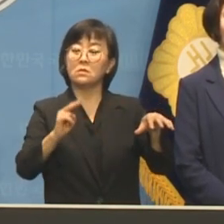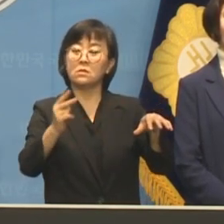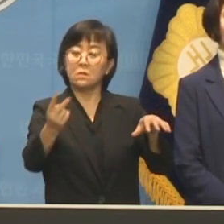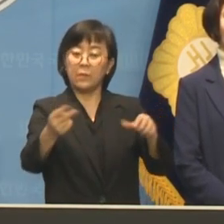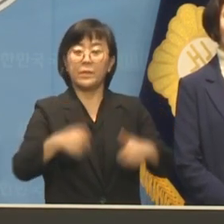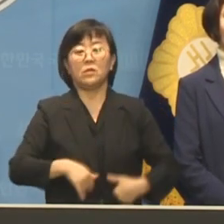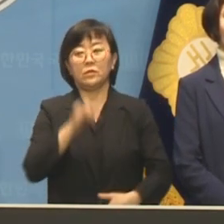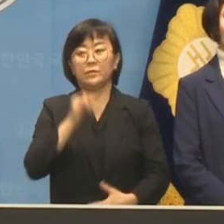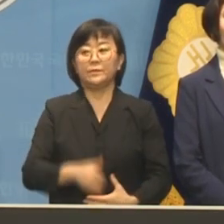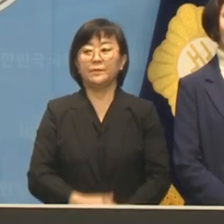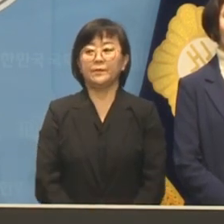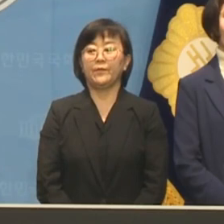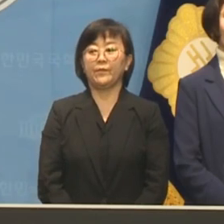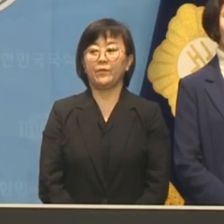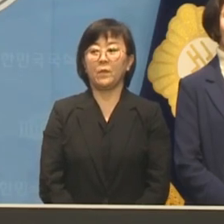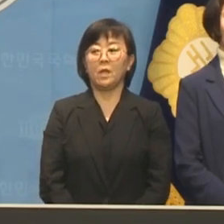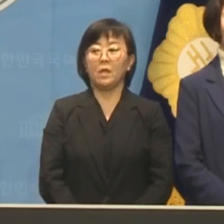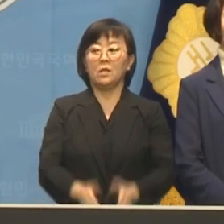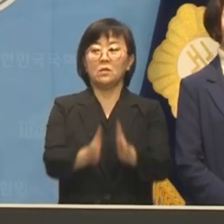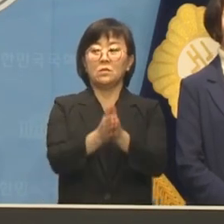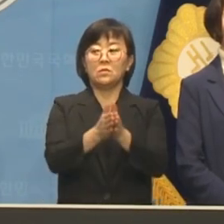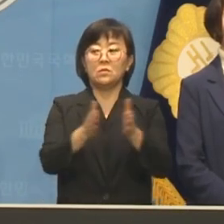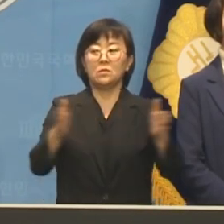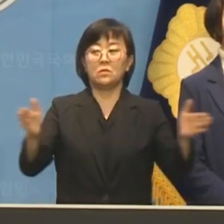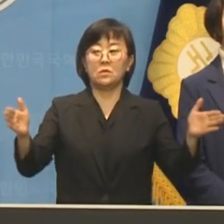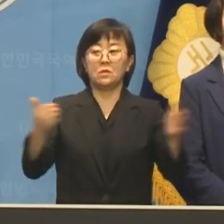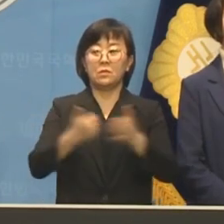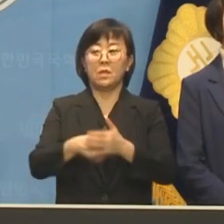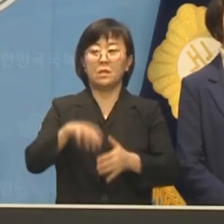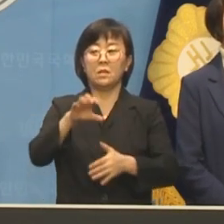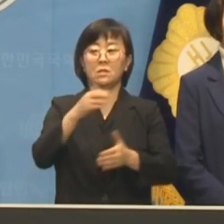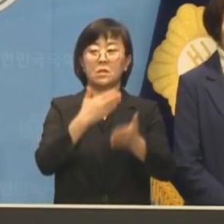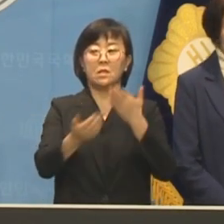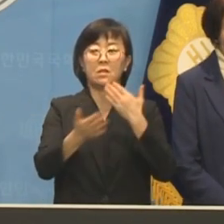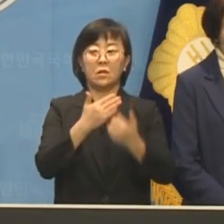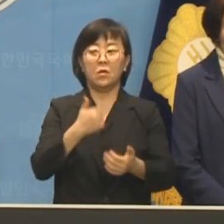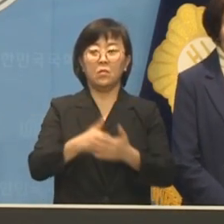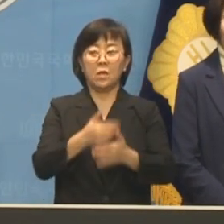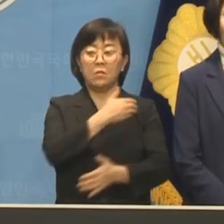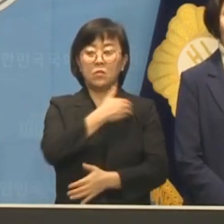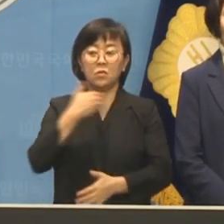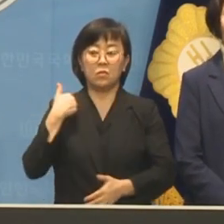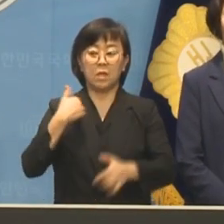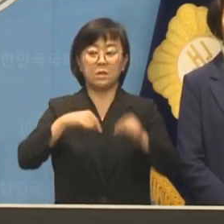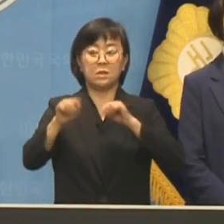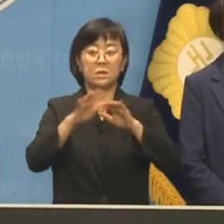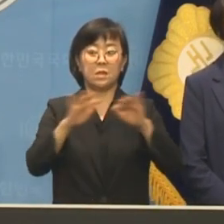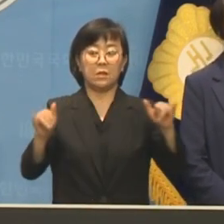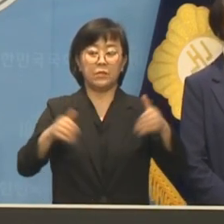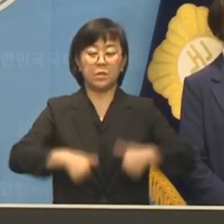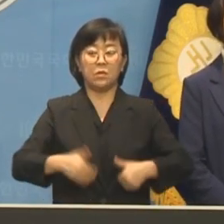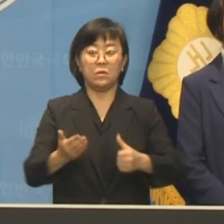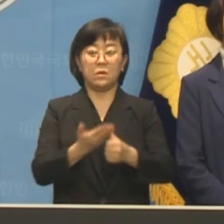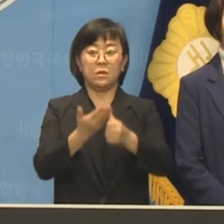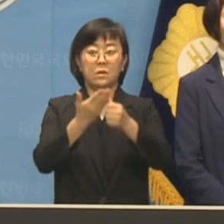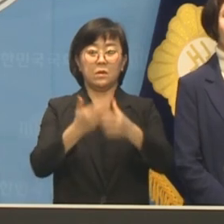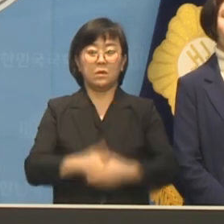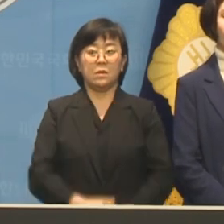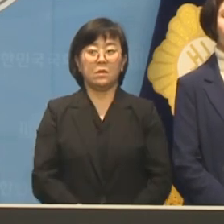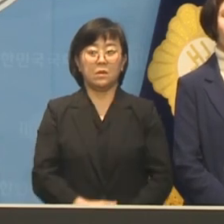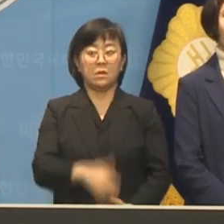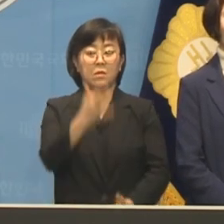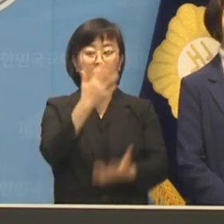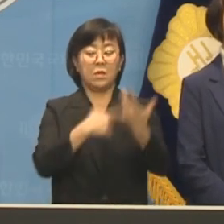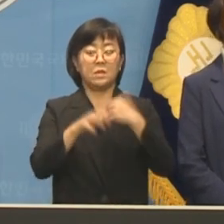해야 합니다. 그 출발은 현장 경험이 풍부한 지휘관을 양성하는 것입니다. 화재